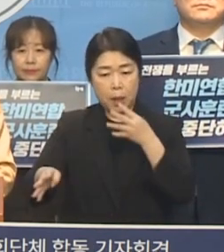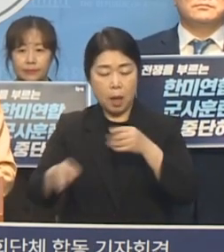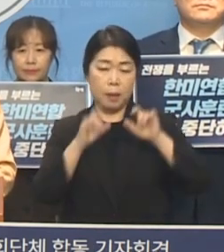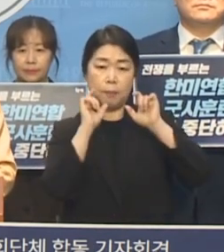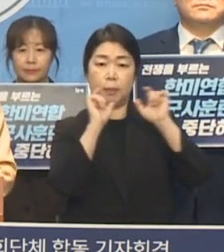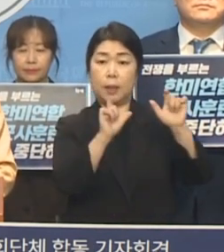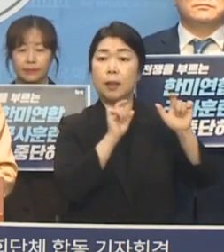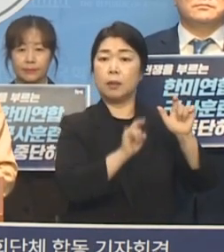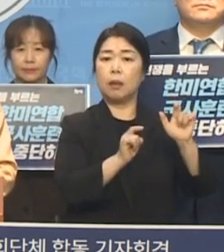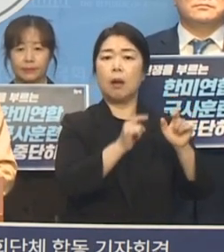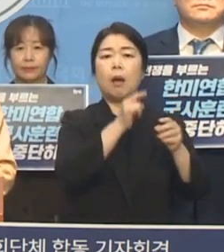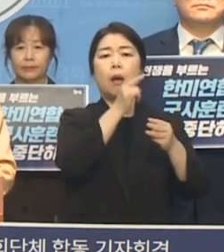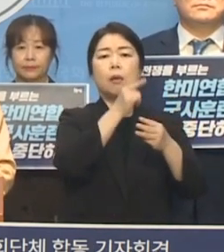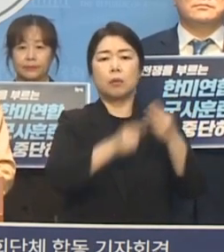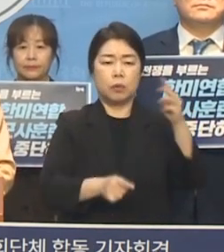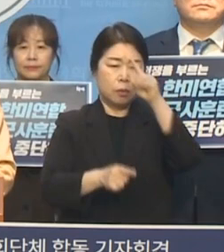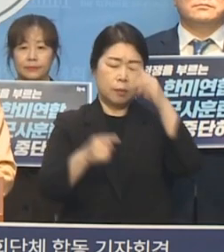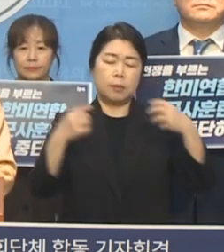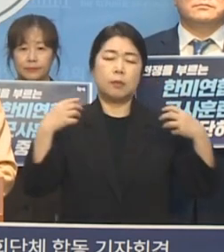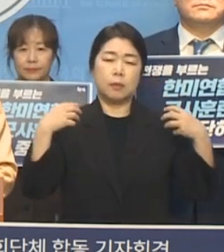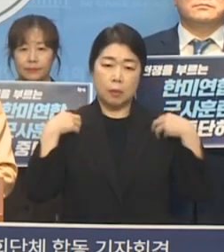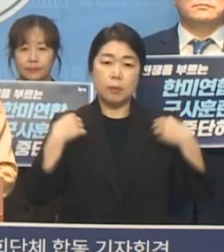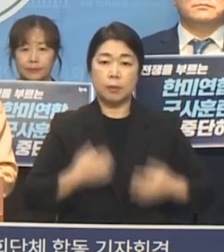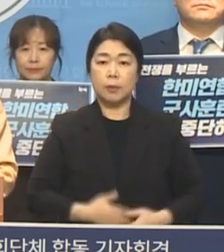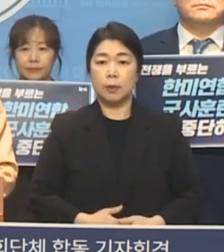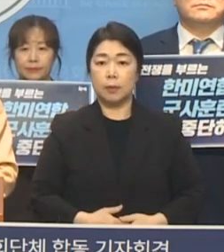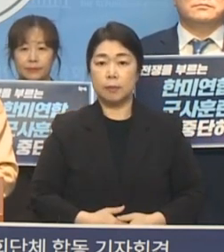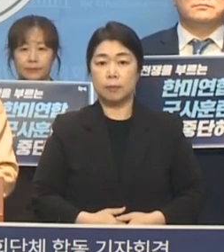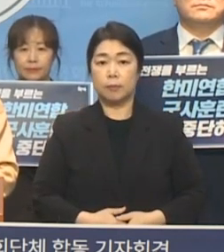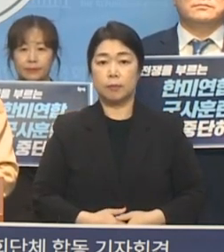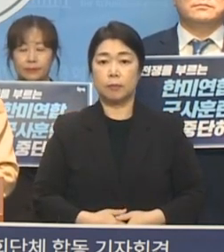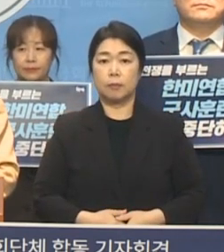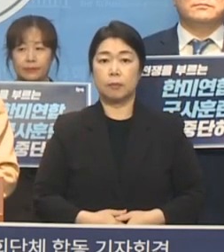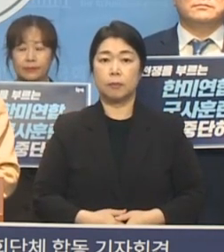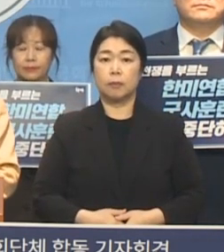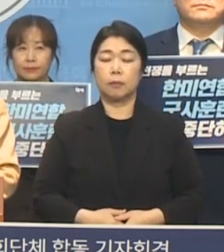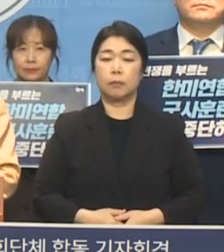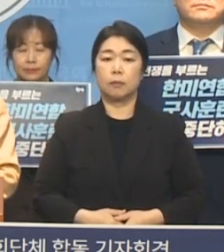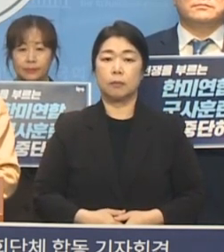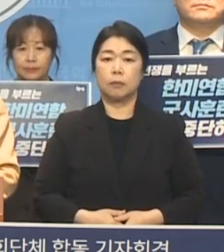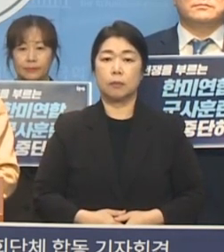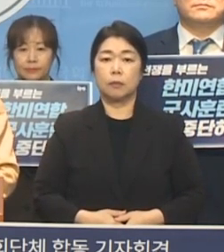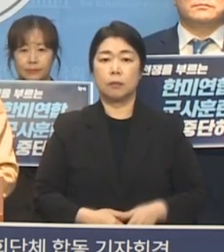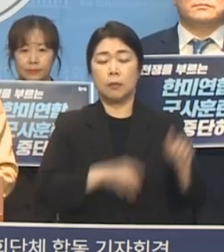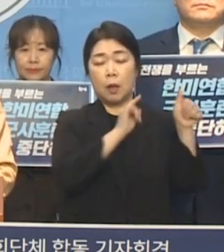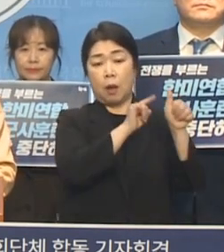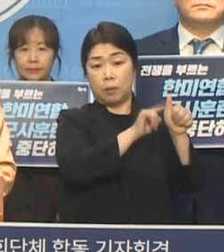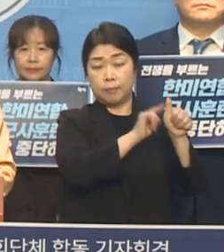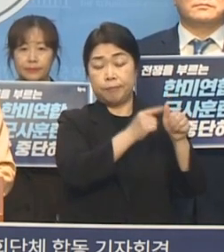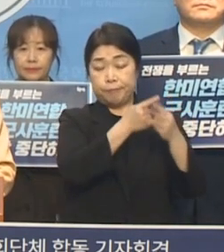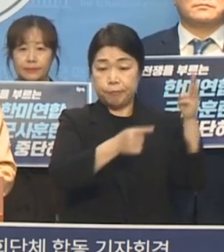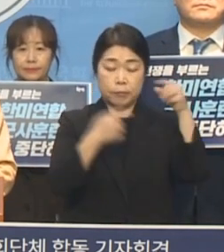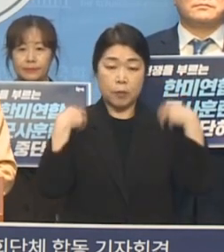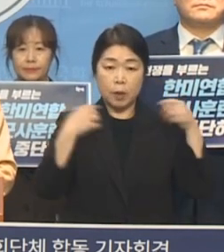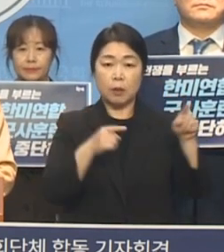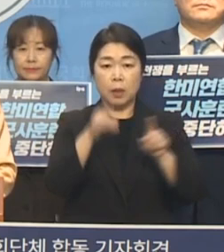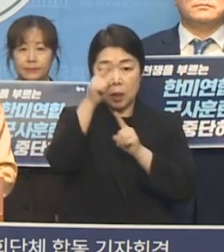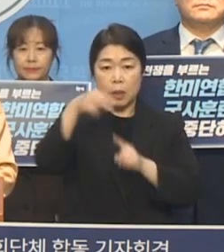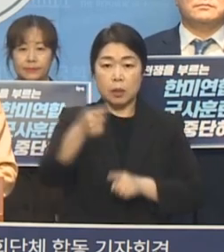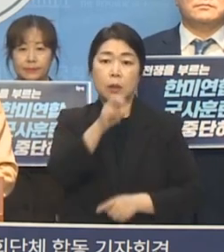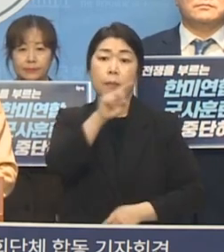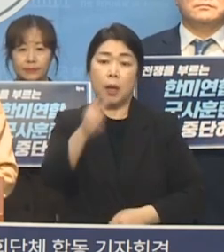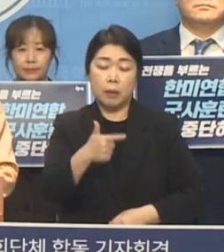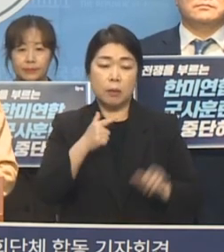것은 어디까지나 윤석열 정권입니다. 윤석열 정권이 그토록 떠받드는 이승만의 북진